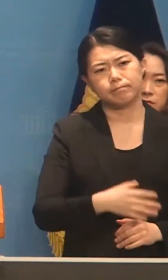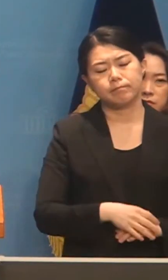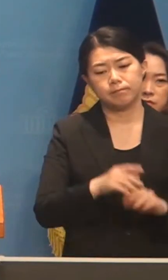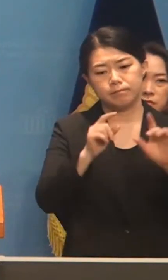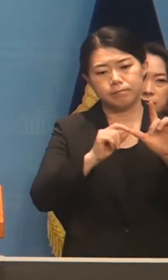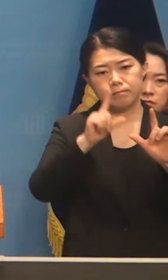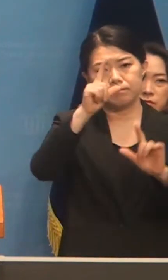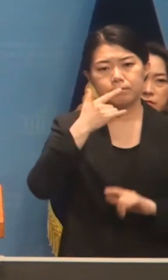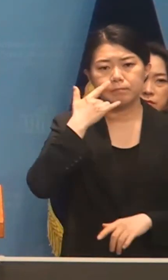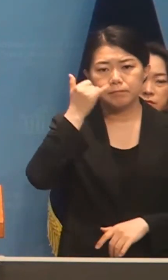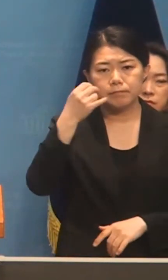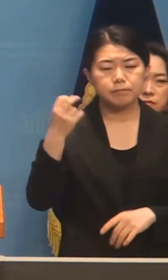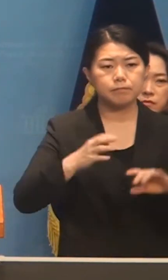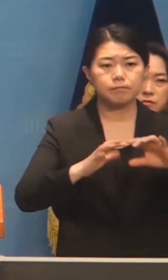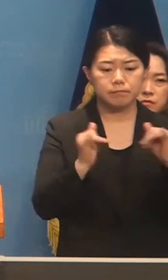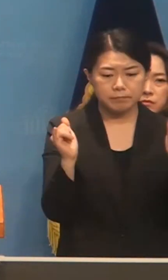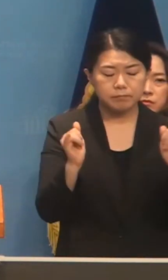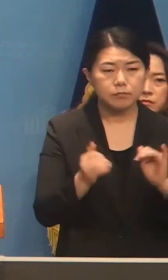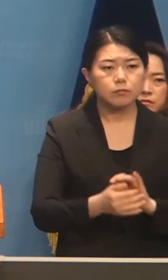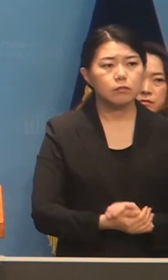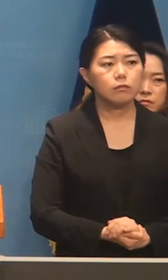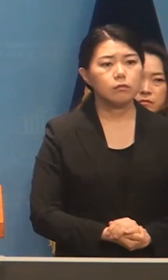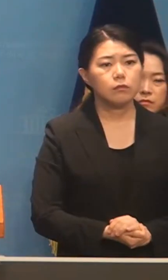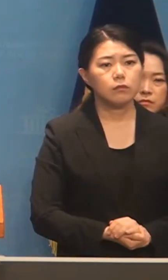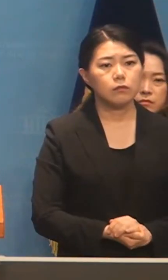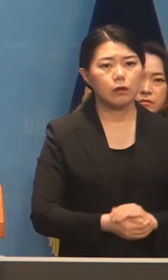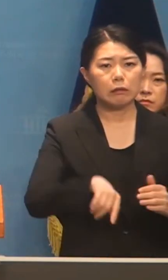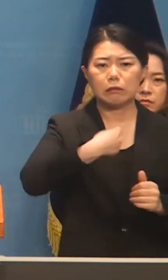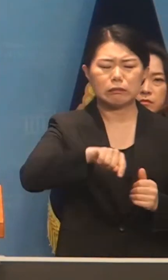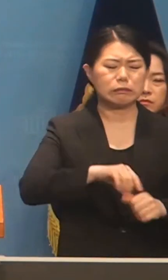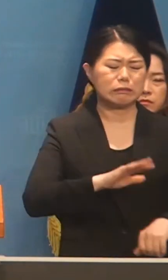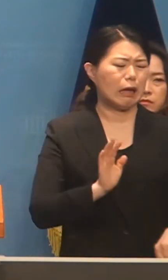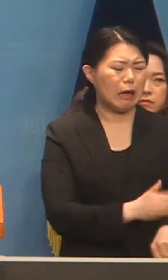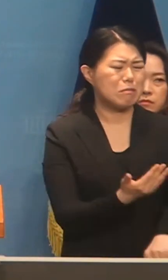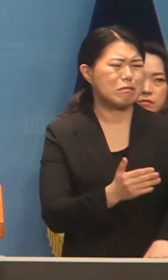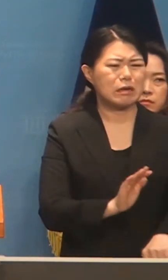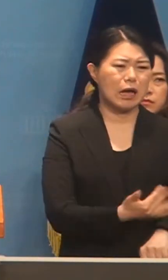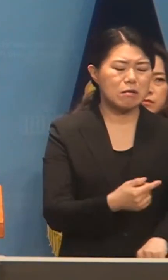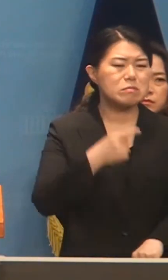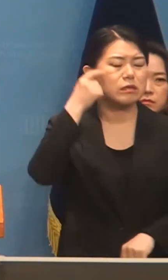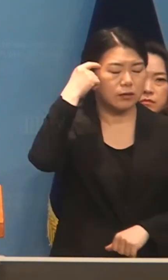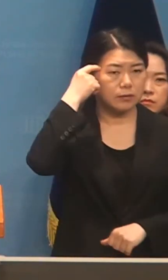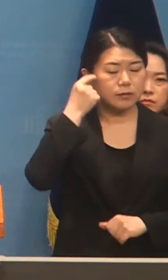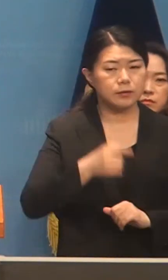대부분의 학부모와 국민들은 이 교육이 잘못됐다고 믿고 있습니다.